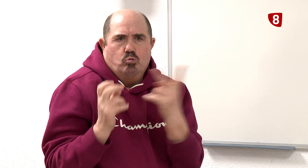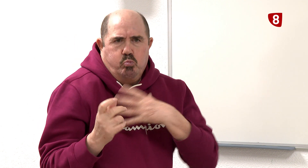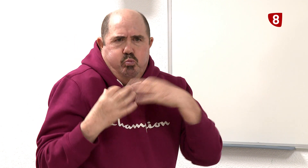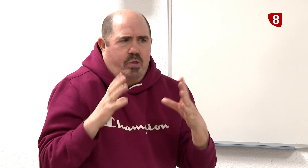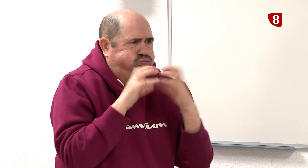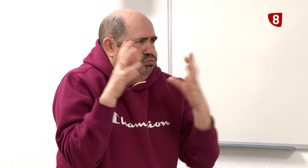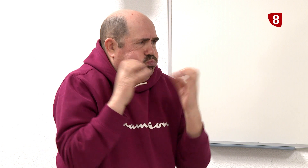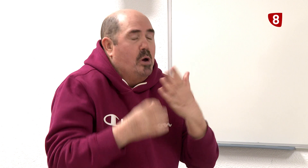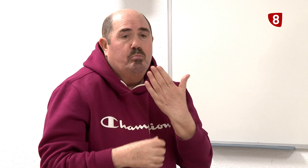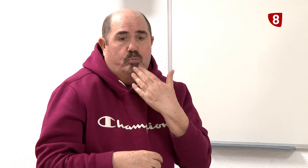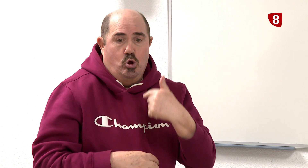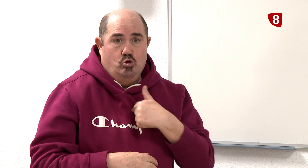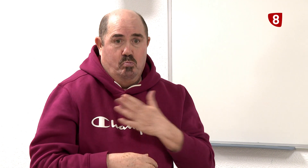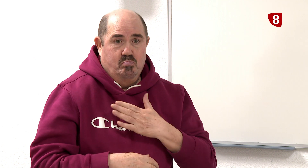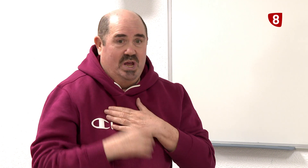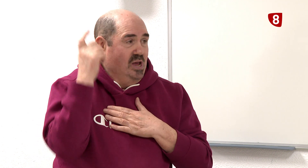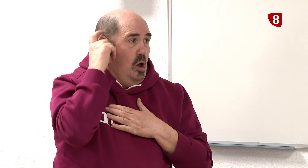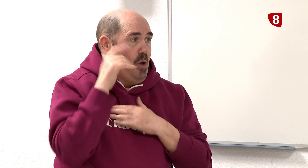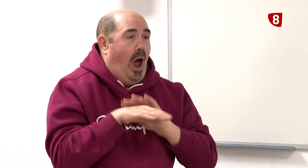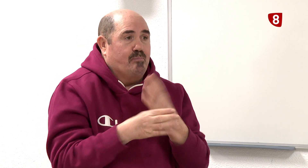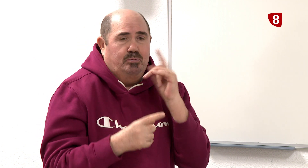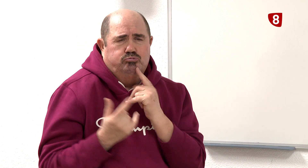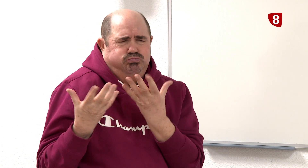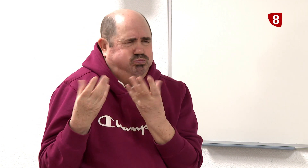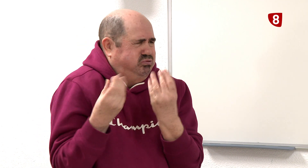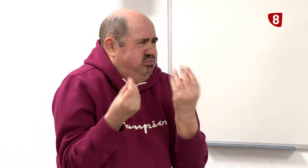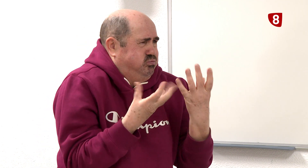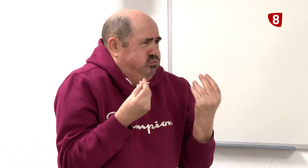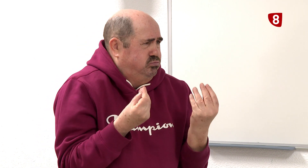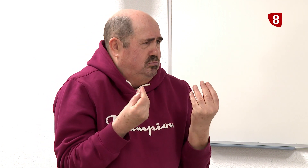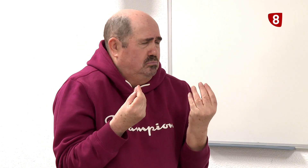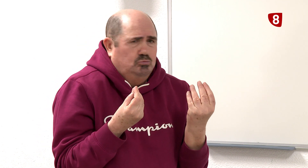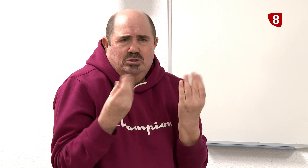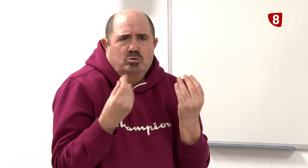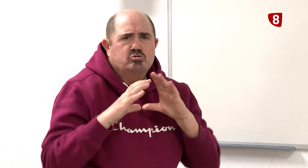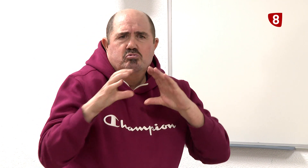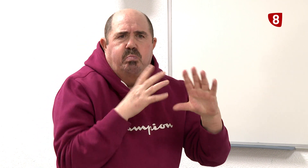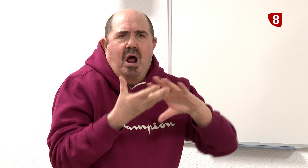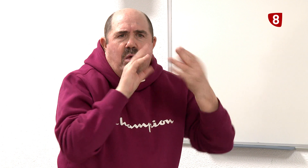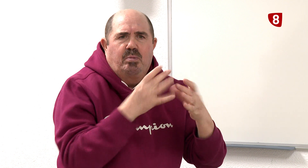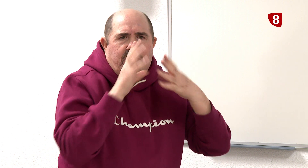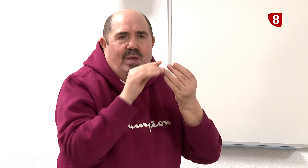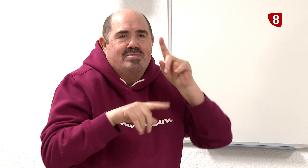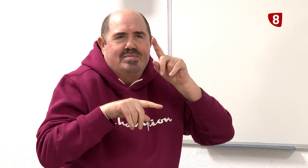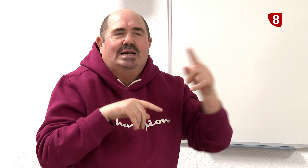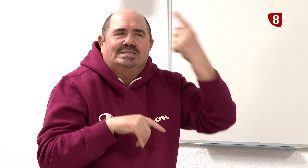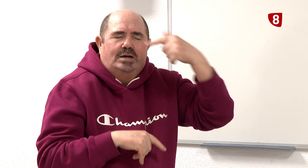signos apoyada, la lengua de signos a distancia. Por ejemplo, yo tengo muchos amigos y tenemos